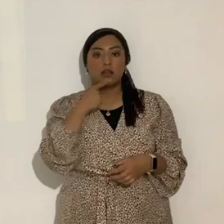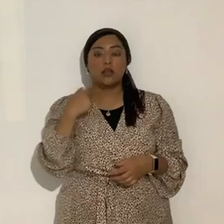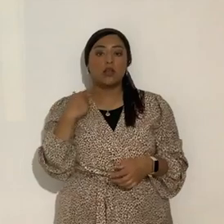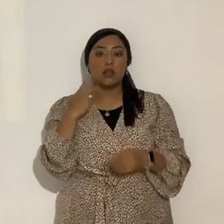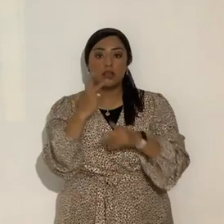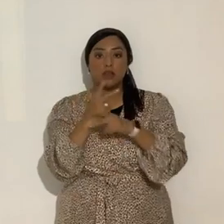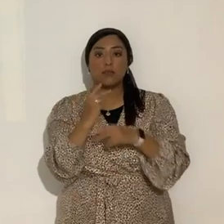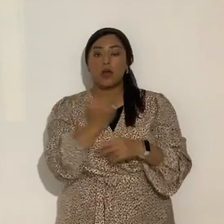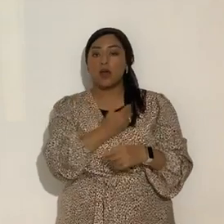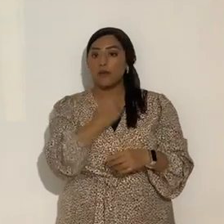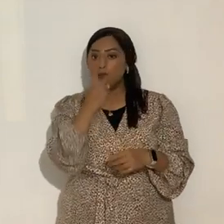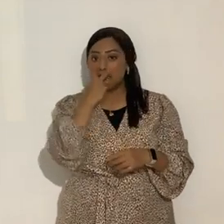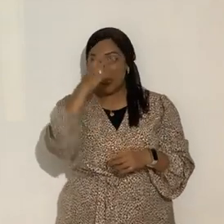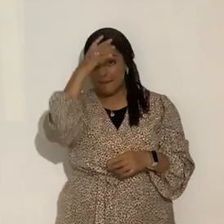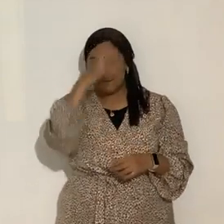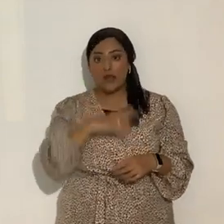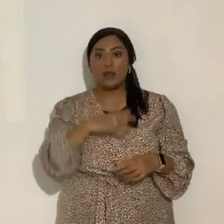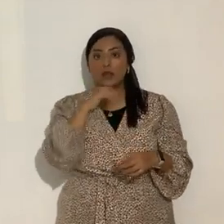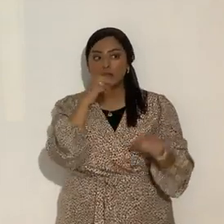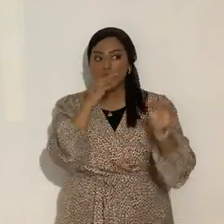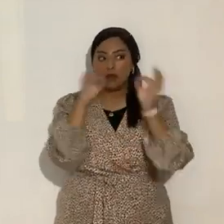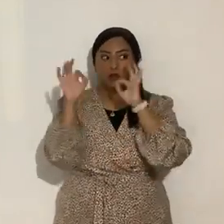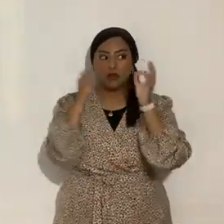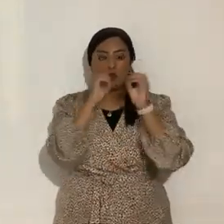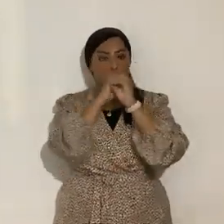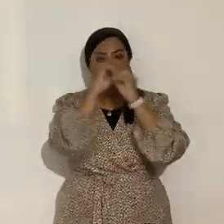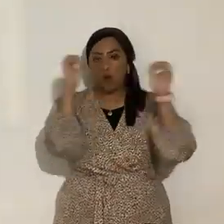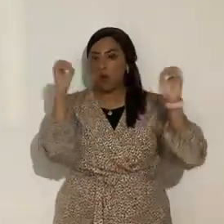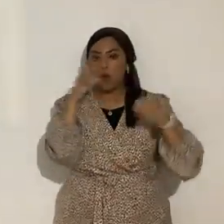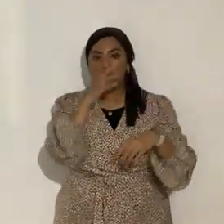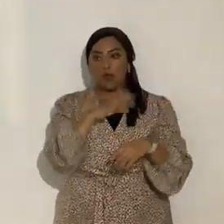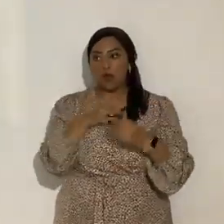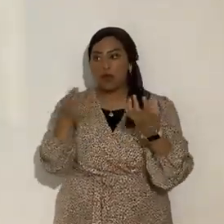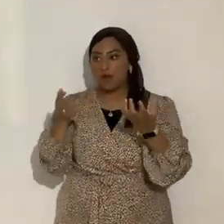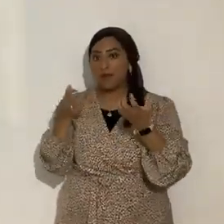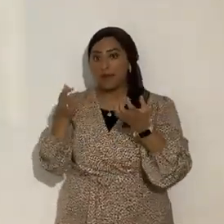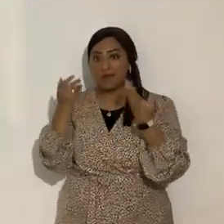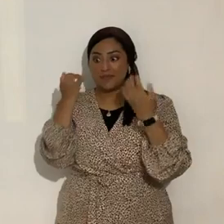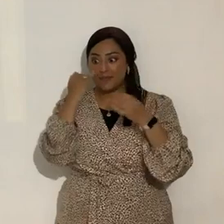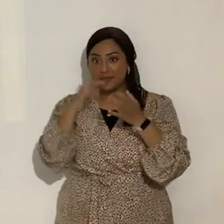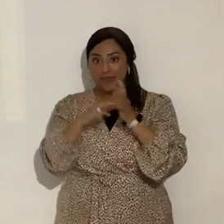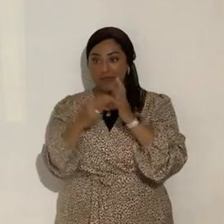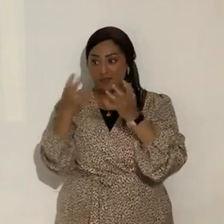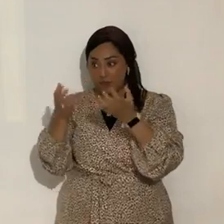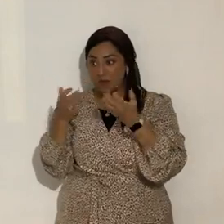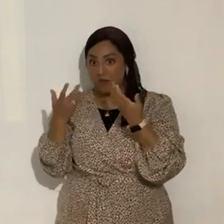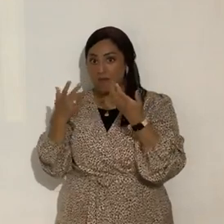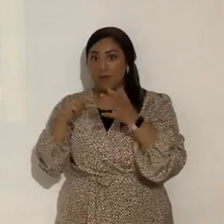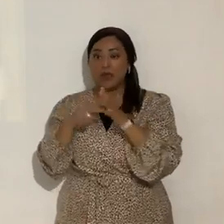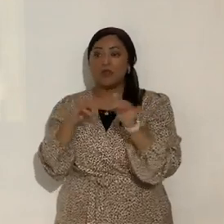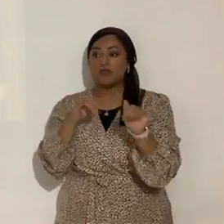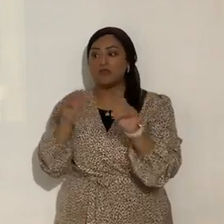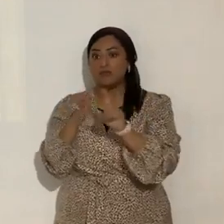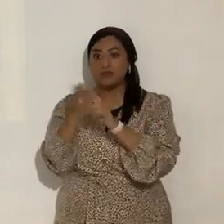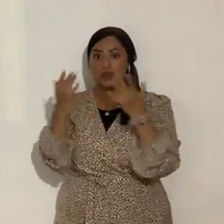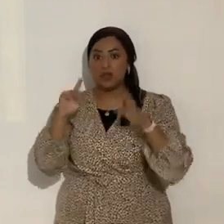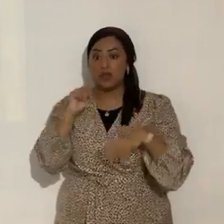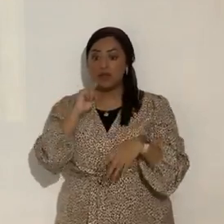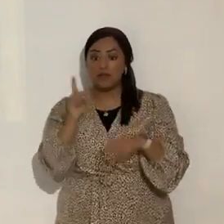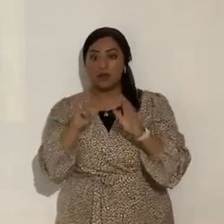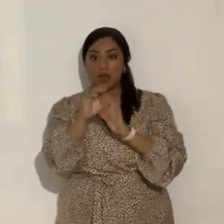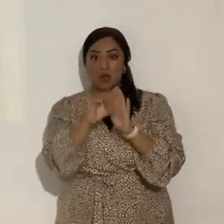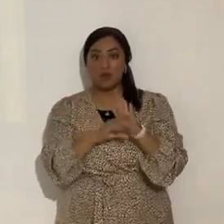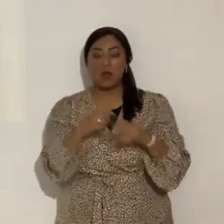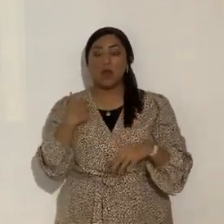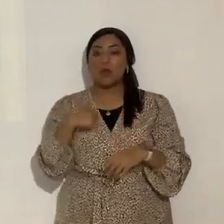guardemos los ojos, los varones, y que no miremos a ninguna mujer con codicia, porque si no ya adulteramos. Y eso es un mandamiento, hay